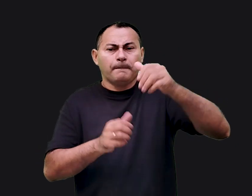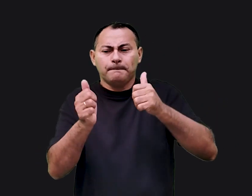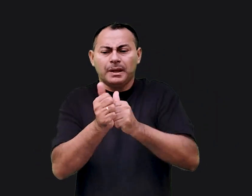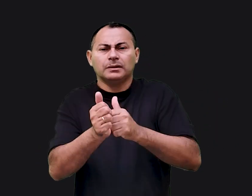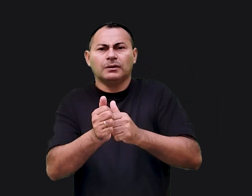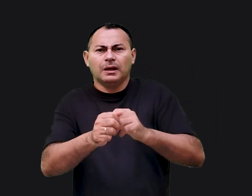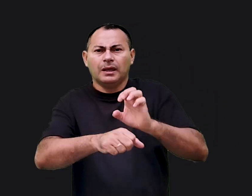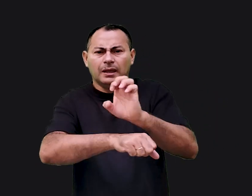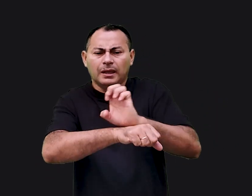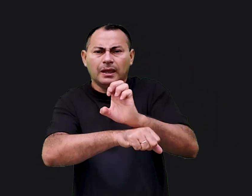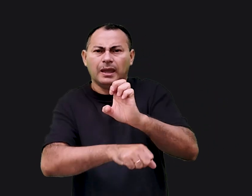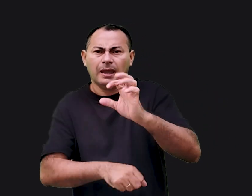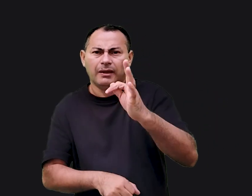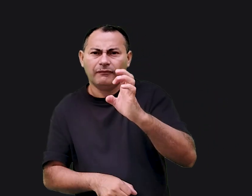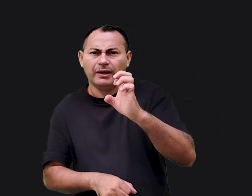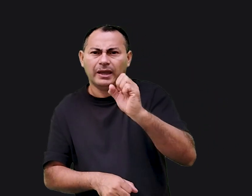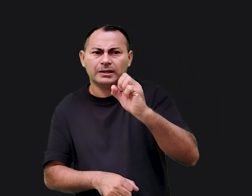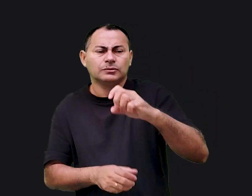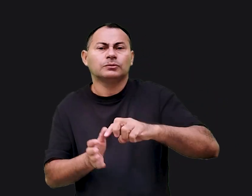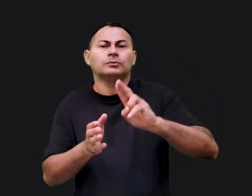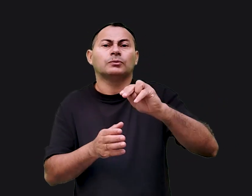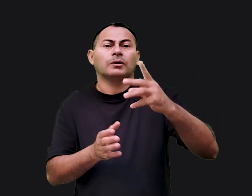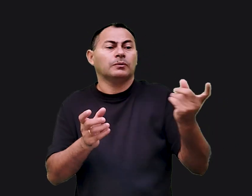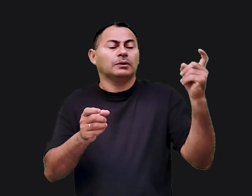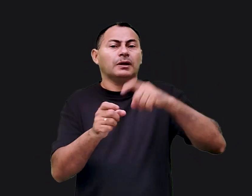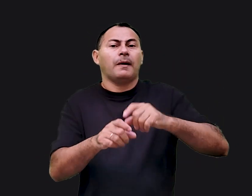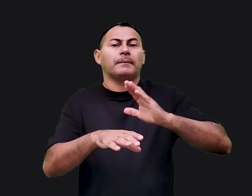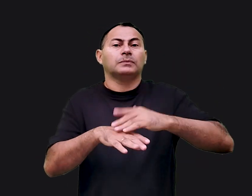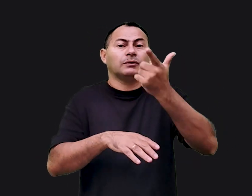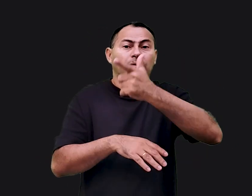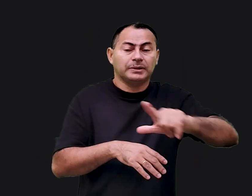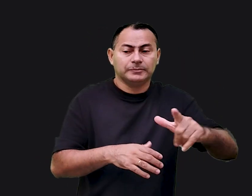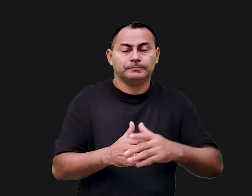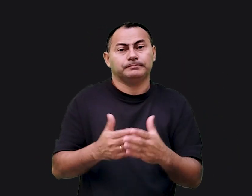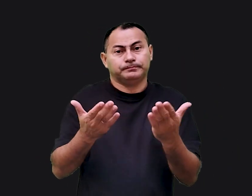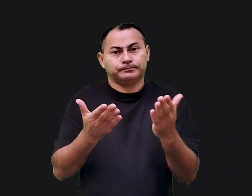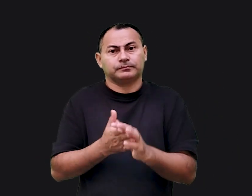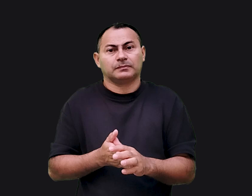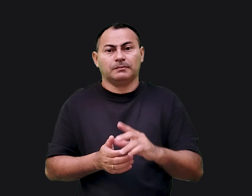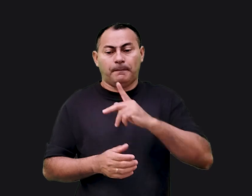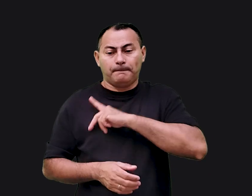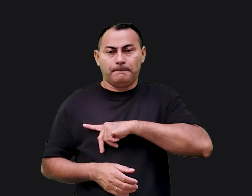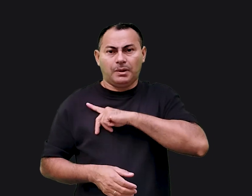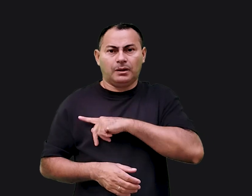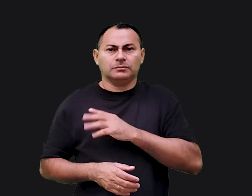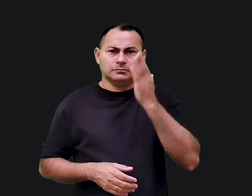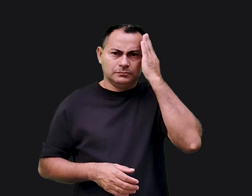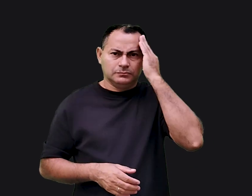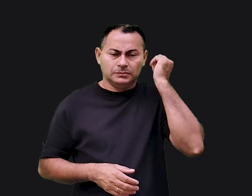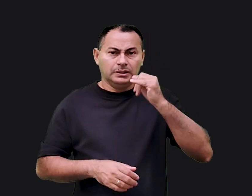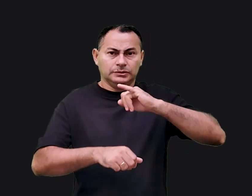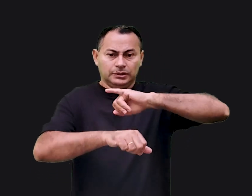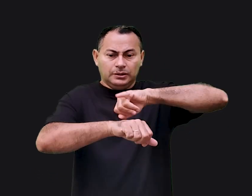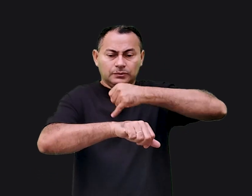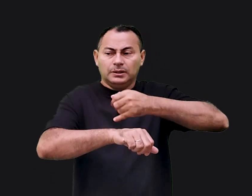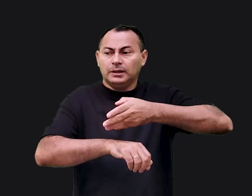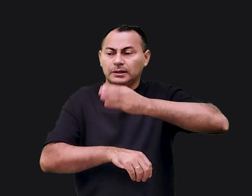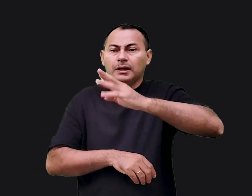Éfeso percebeu que jamais Voltaria a Éfeso novamente ele provavelmente sabia que de Jerusalém iria para